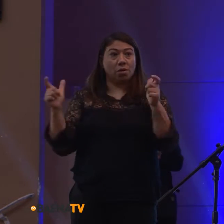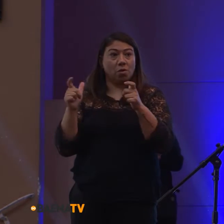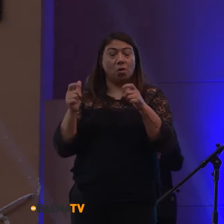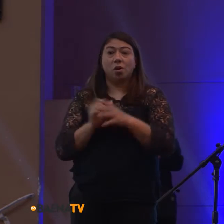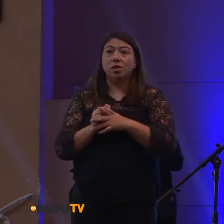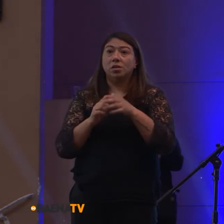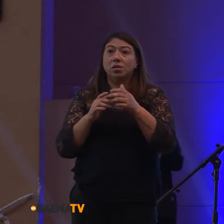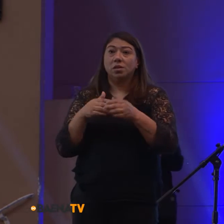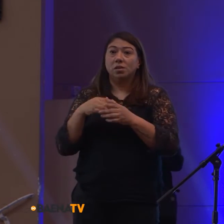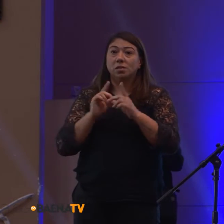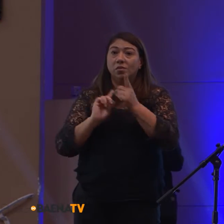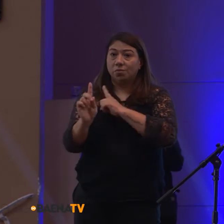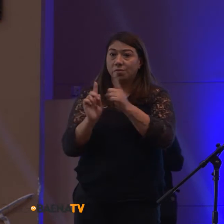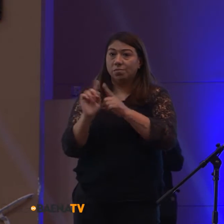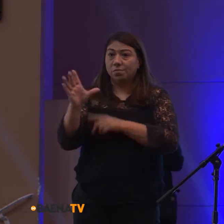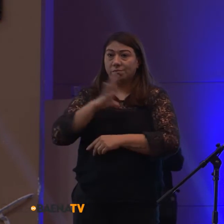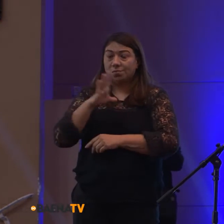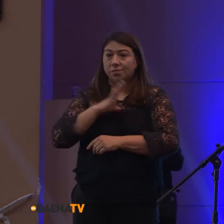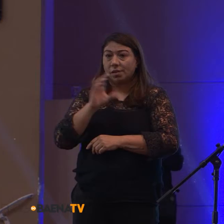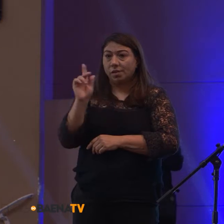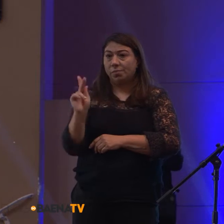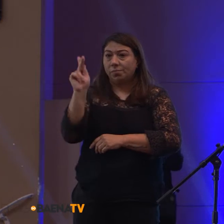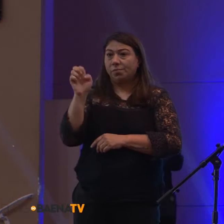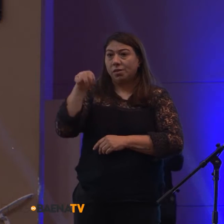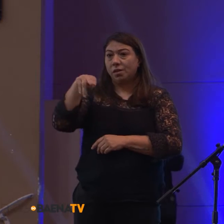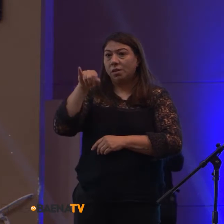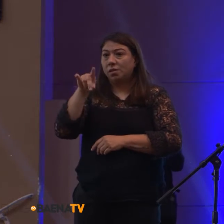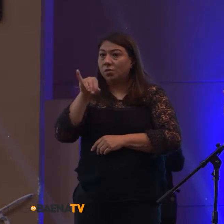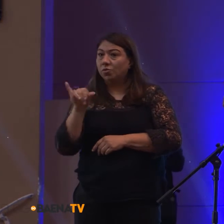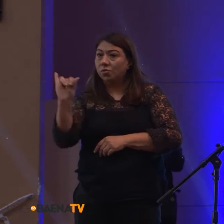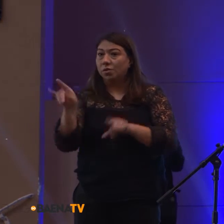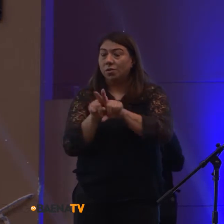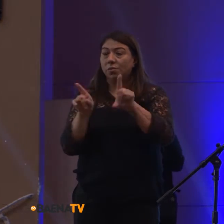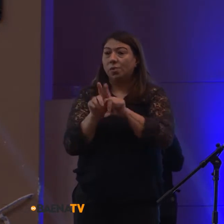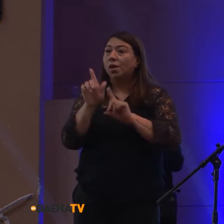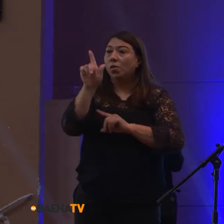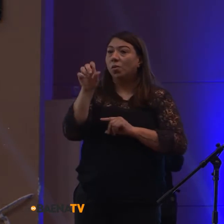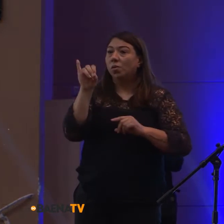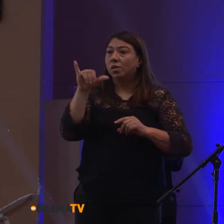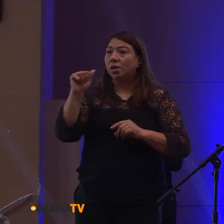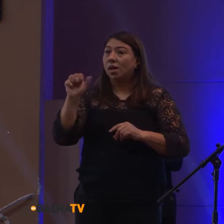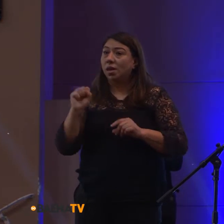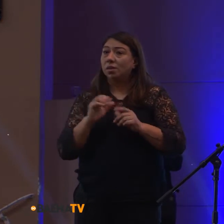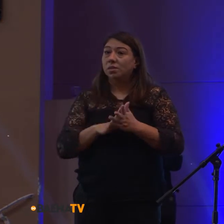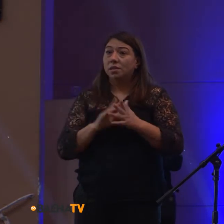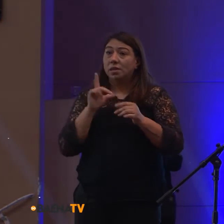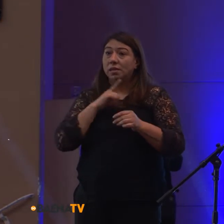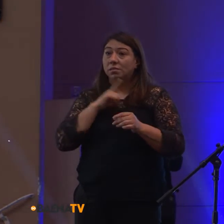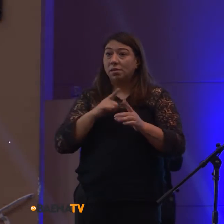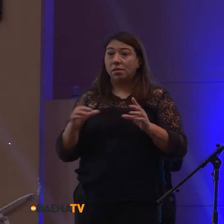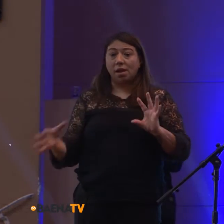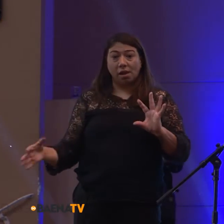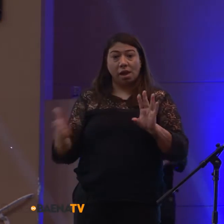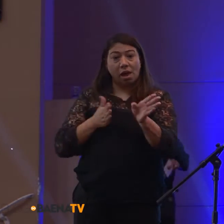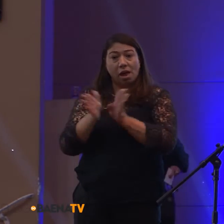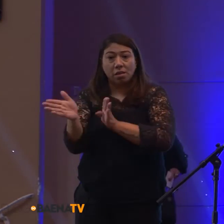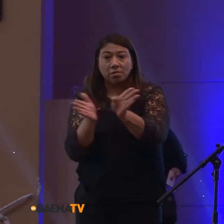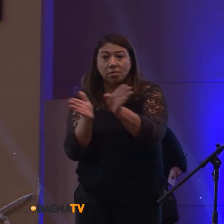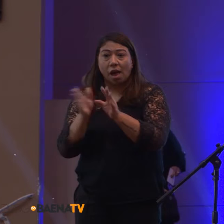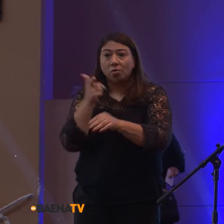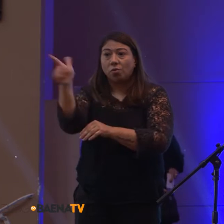Kennedy e Goiás, ligando ao terminal rodo ferroviário a maioria dos bairros de São Caetano do Sul, por vias